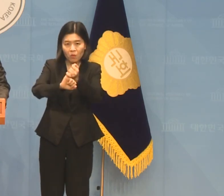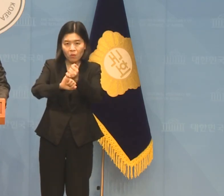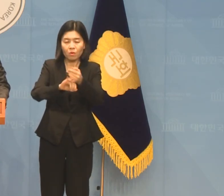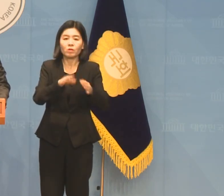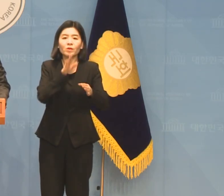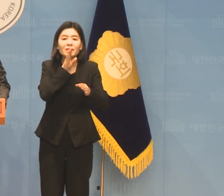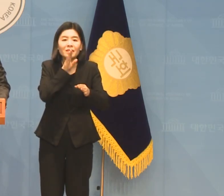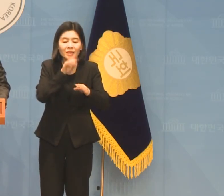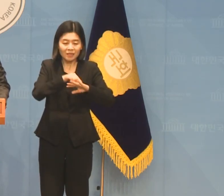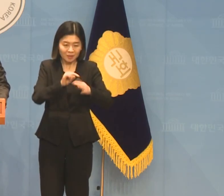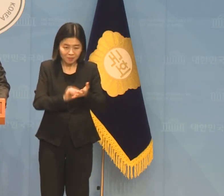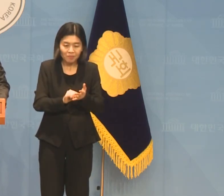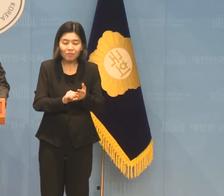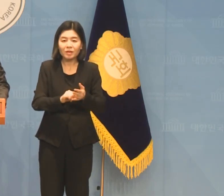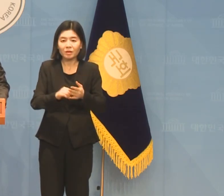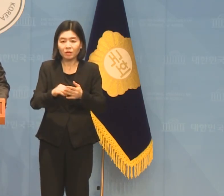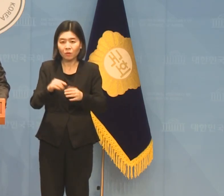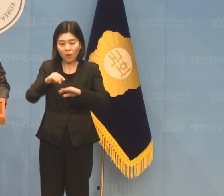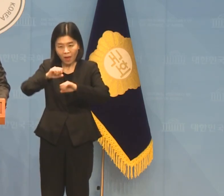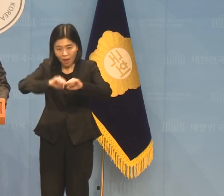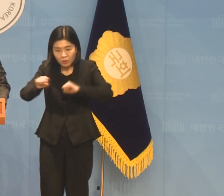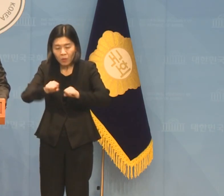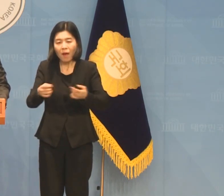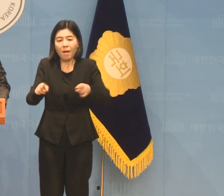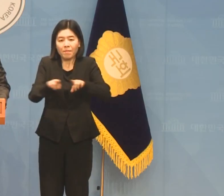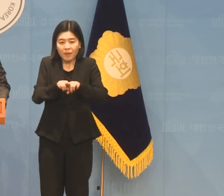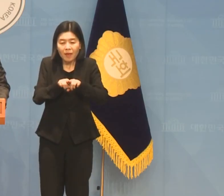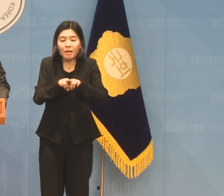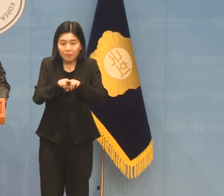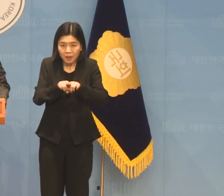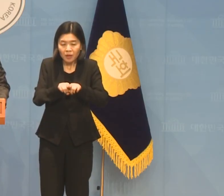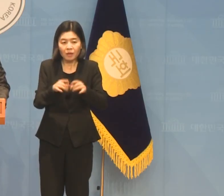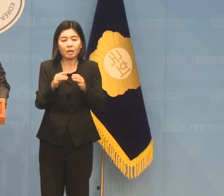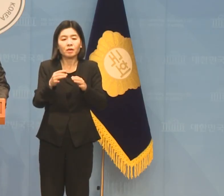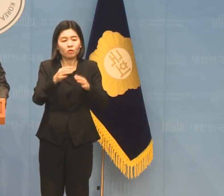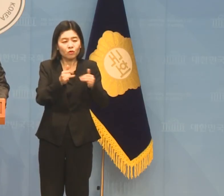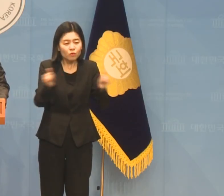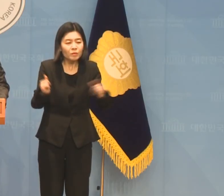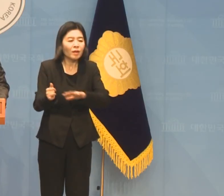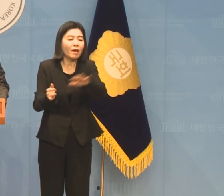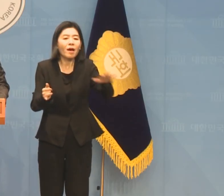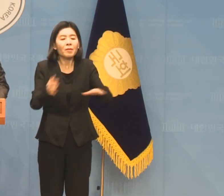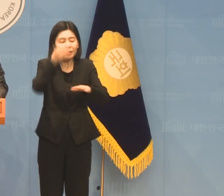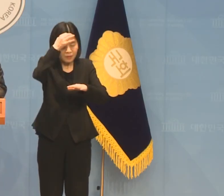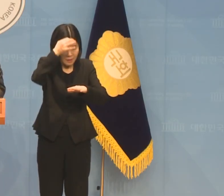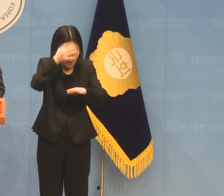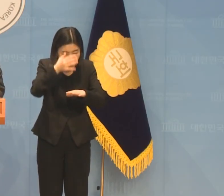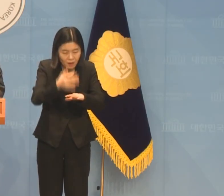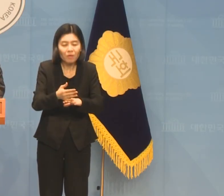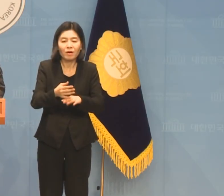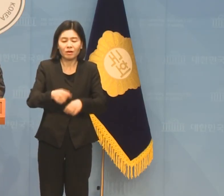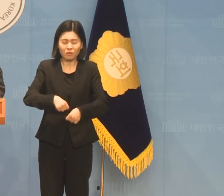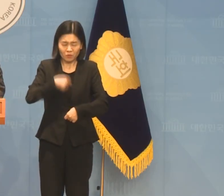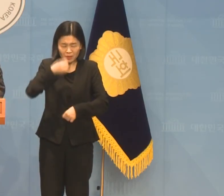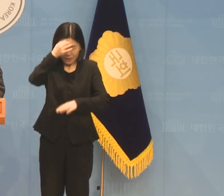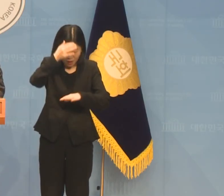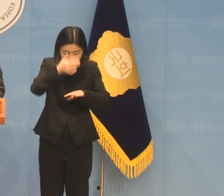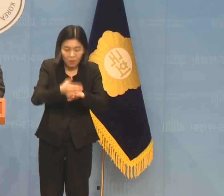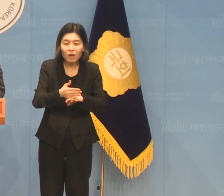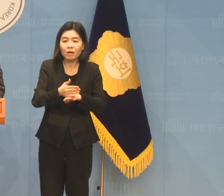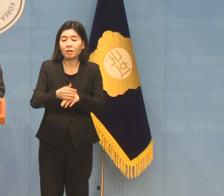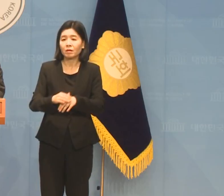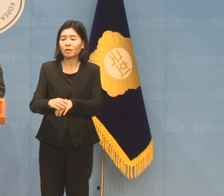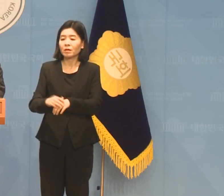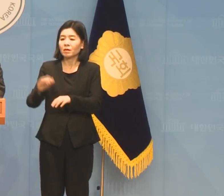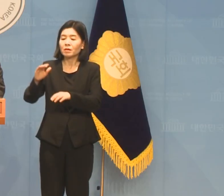함께하는 당의 진정한 대국민 사과여야 합니다. 너무나 큰 잘못을 했기에 철저한 반성이